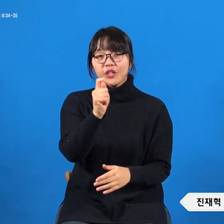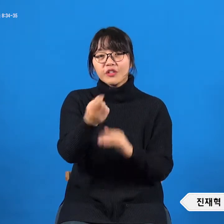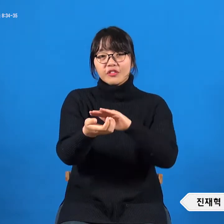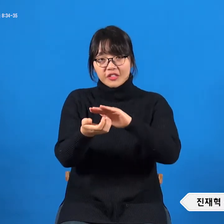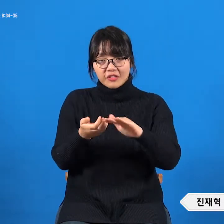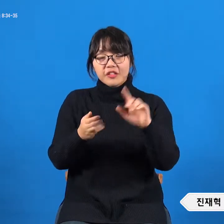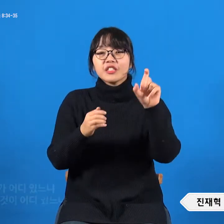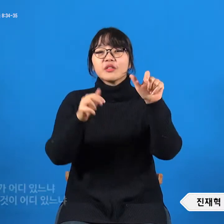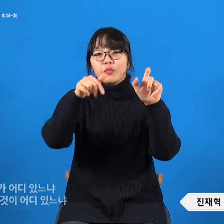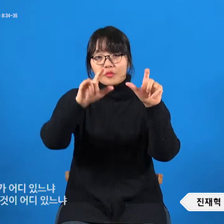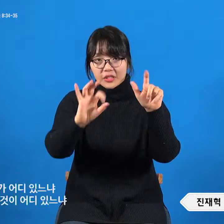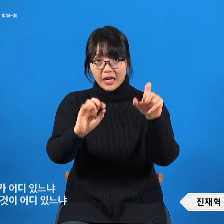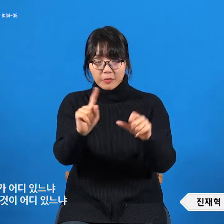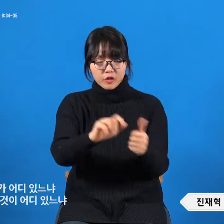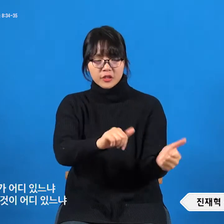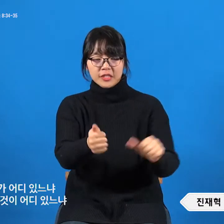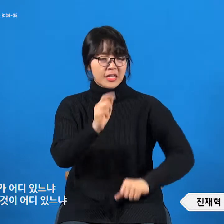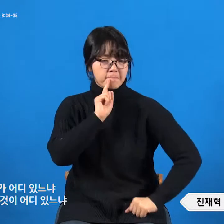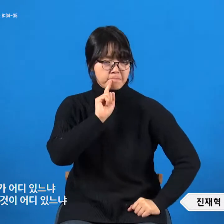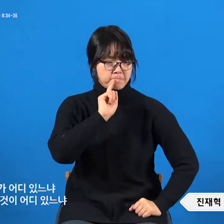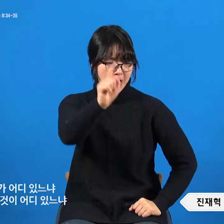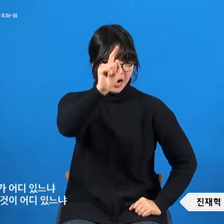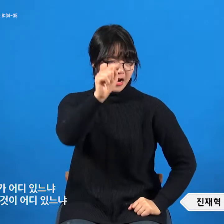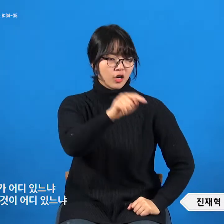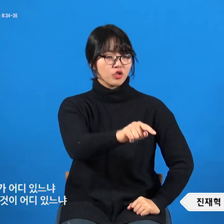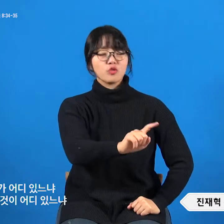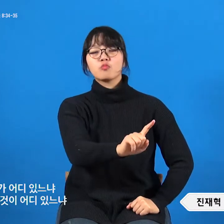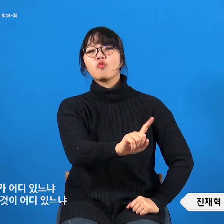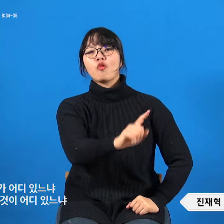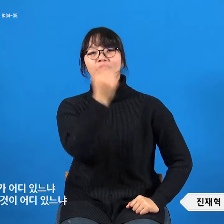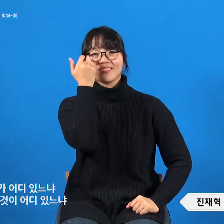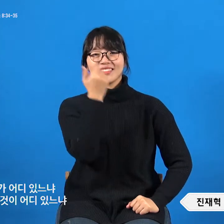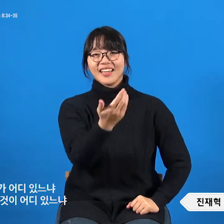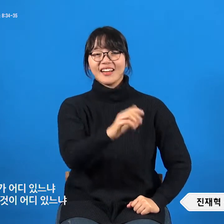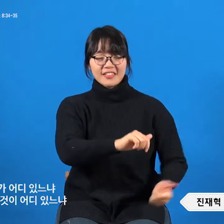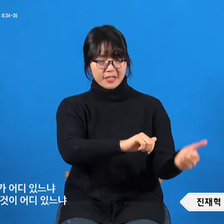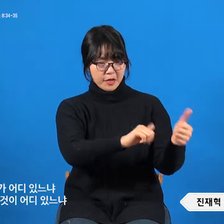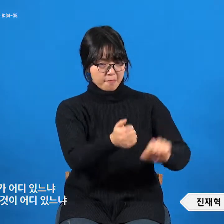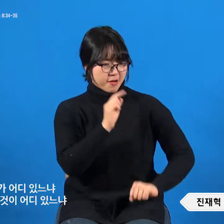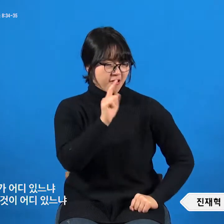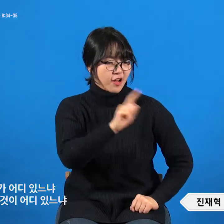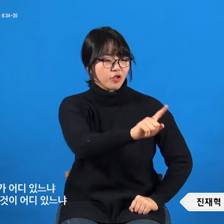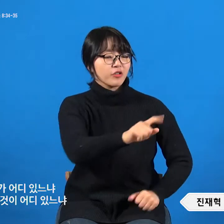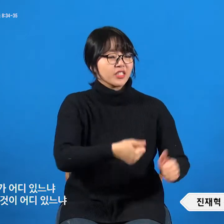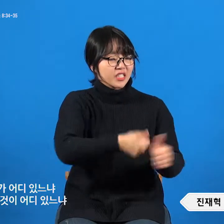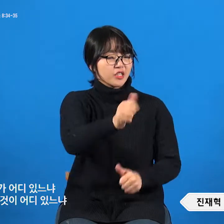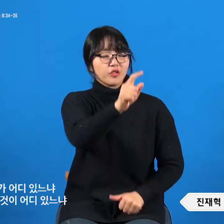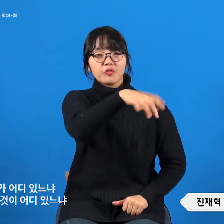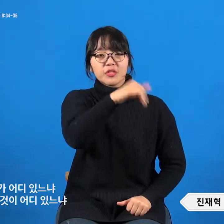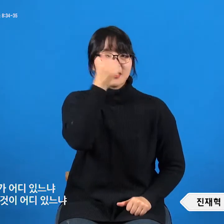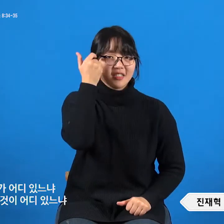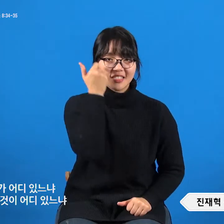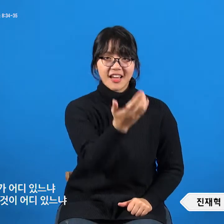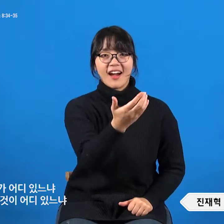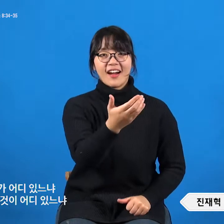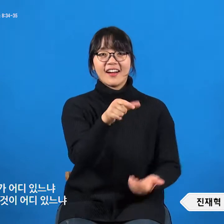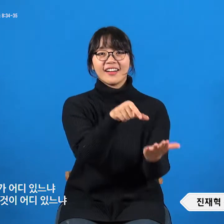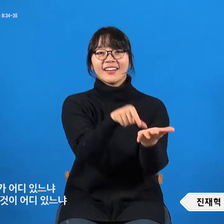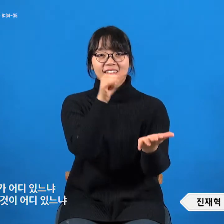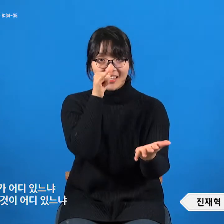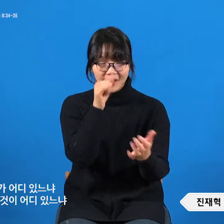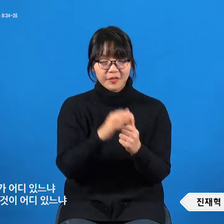15장은 말합니다. 사망아 내가 쏘는 것이 어디 있느냐, 사망아 너의 승리가 어디 있느냐라고